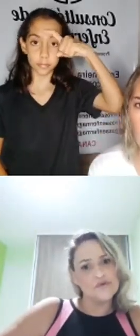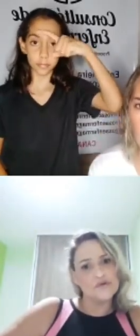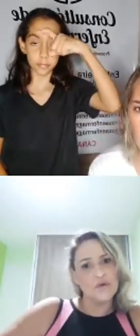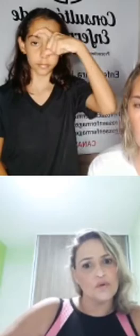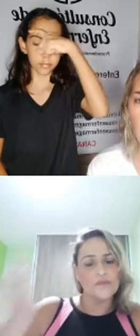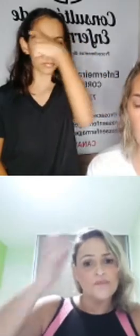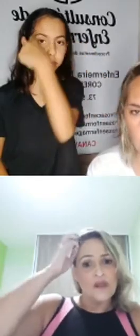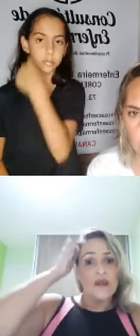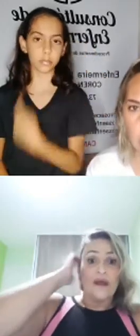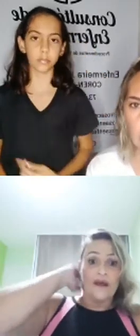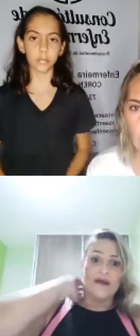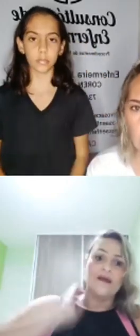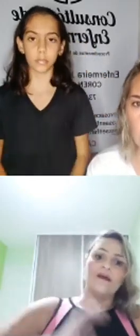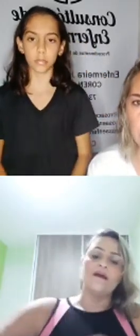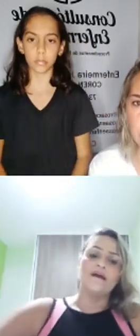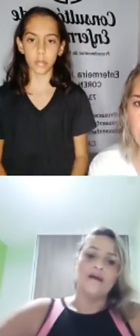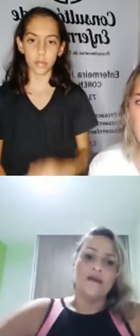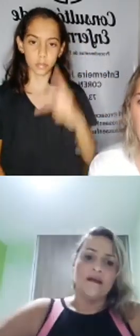o consultório.